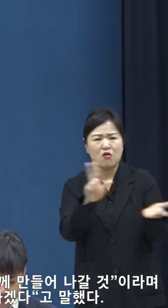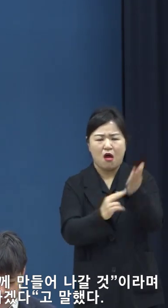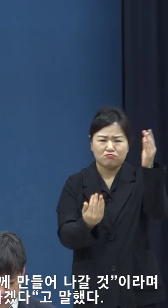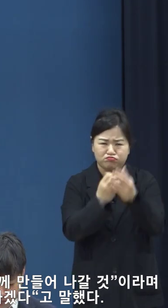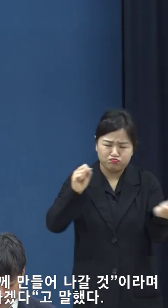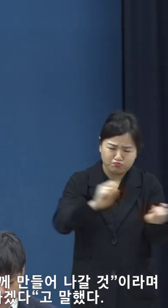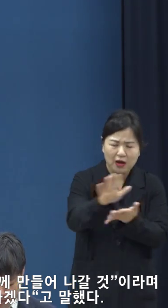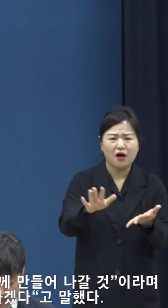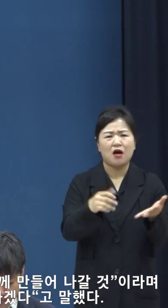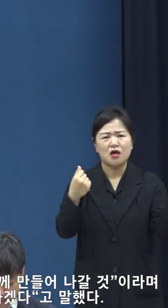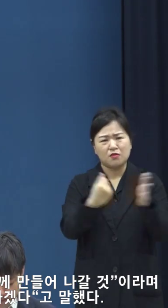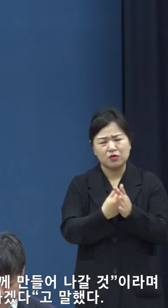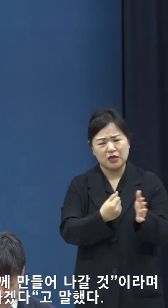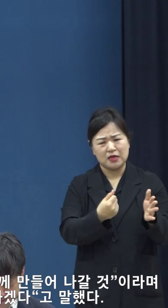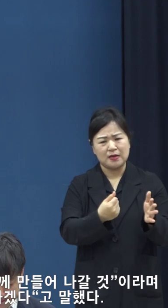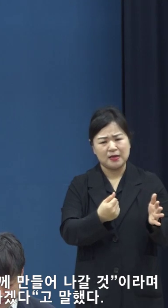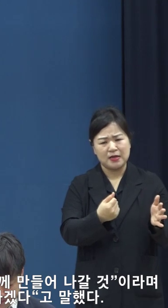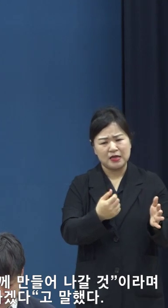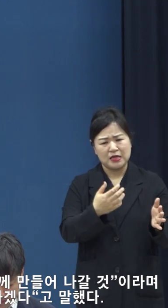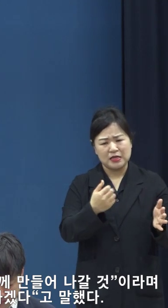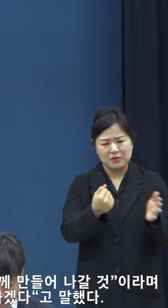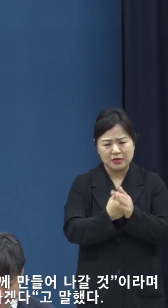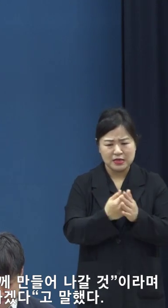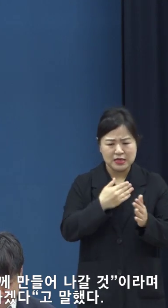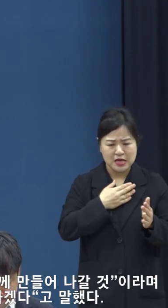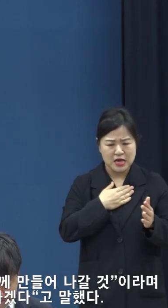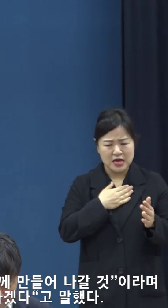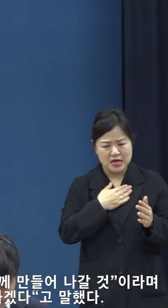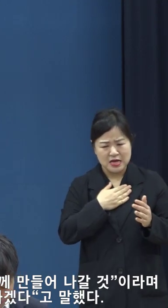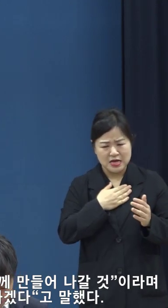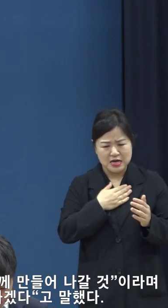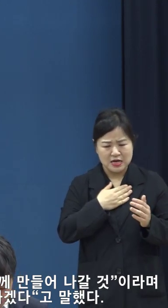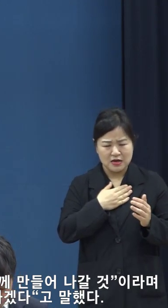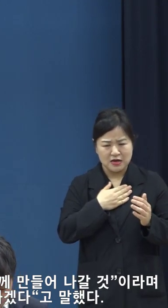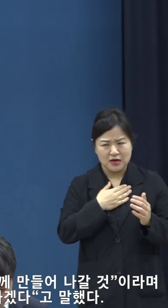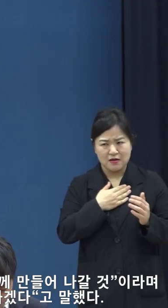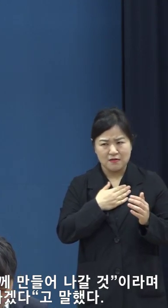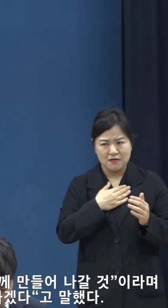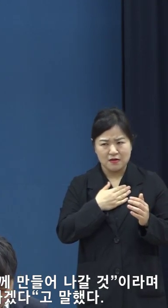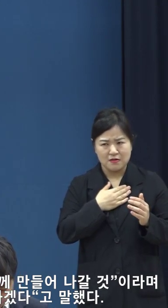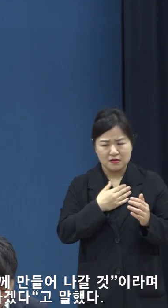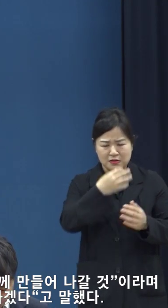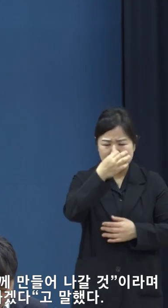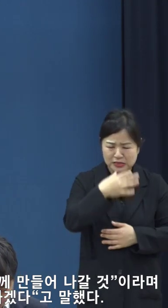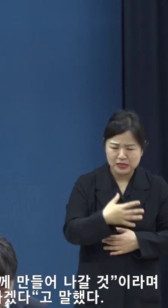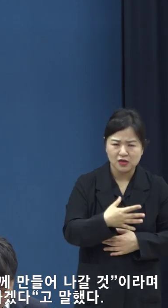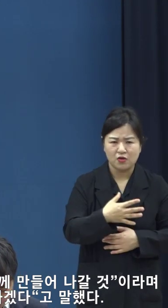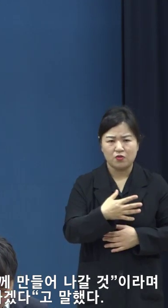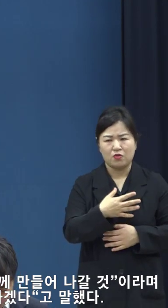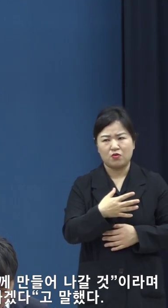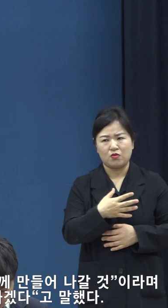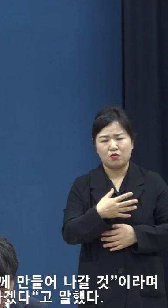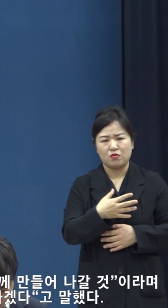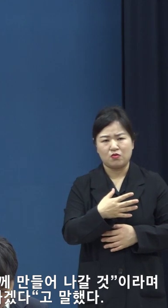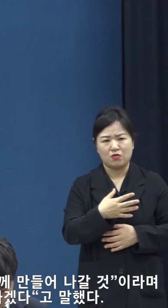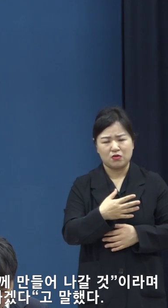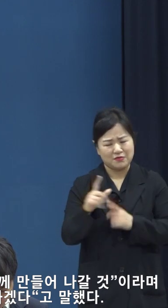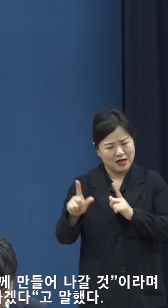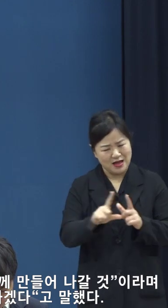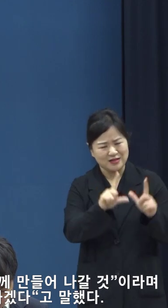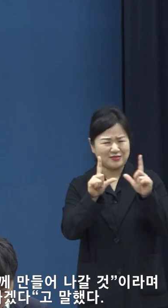생겨가지고 상당히 좀 동분서주하면서 상당히 힘들게 이렇게